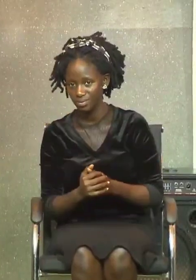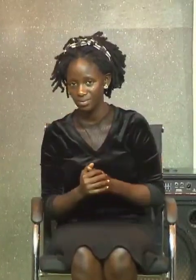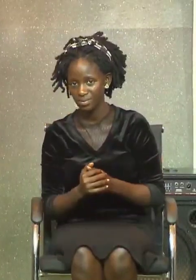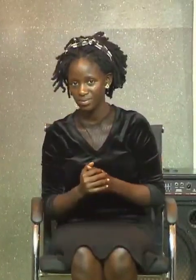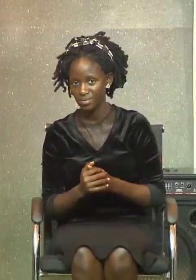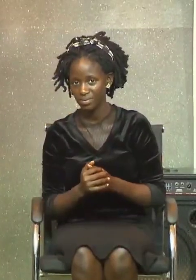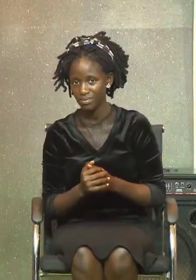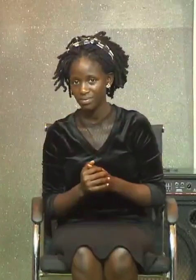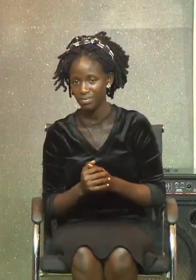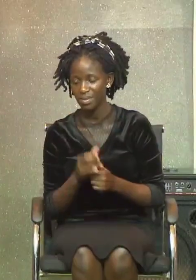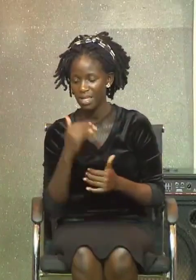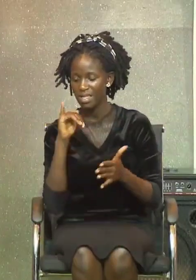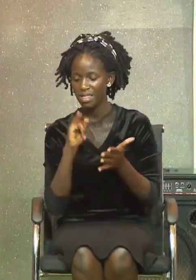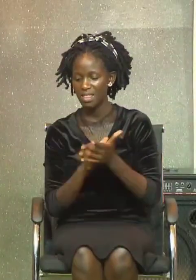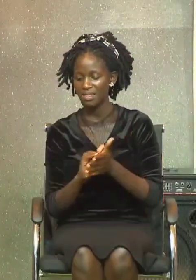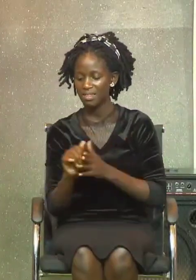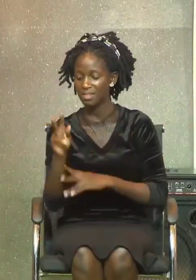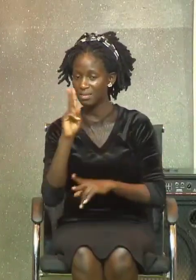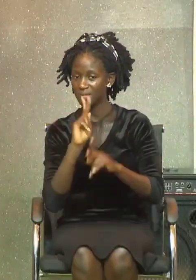nti abantu